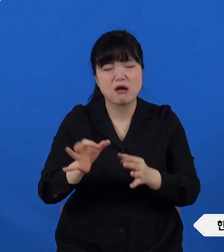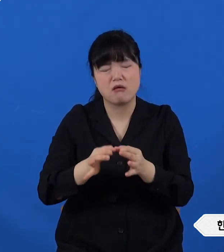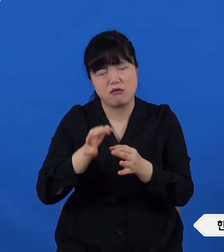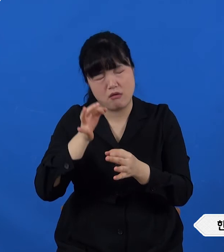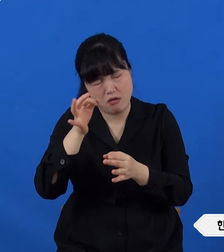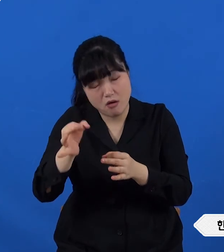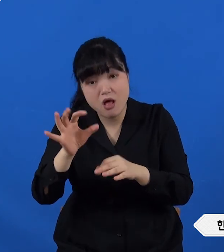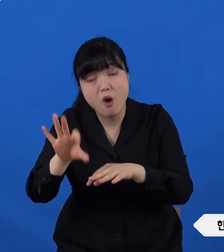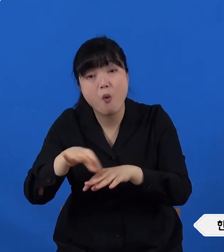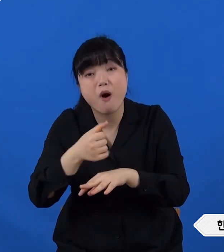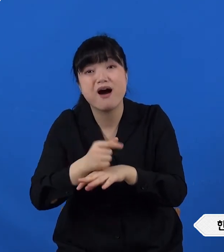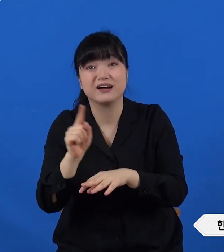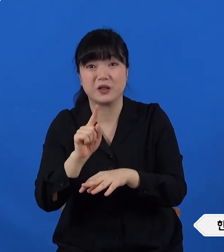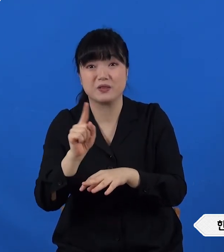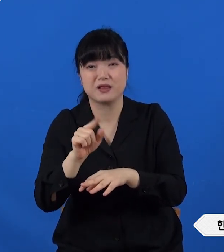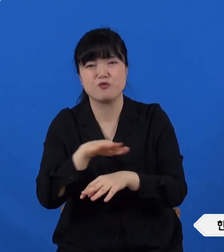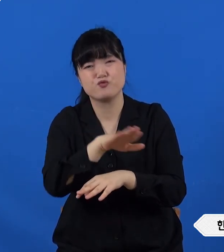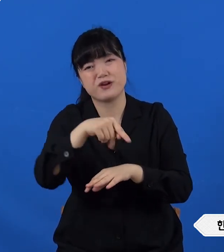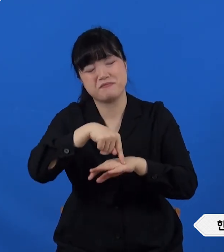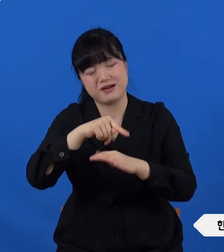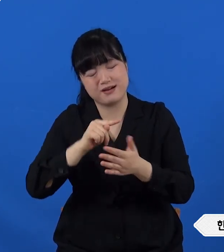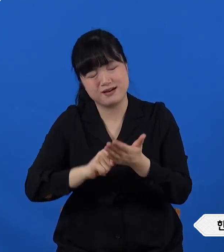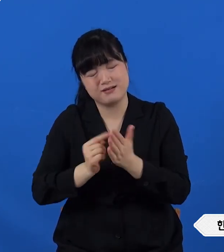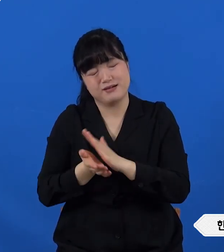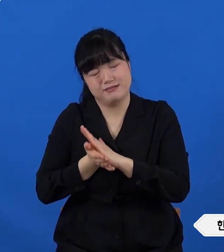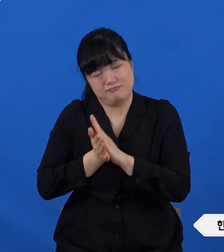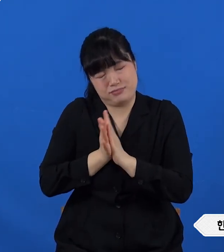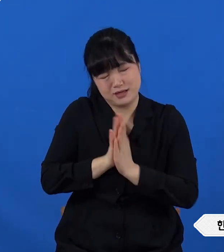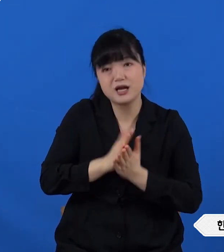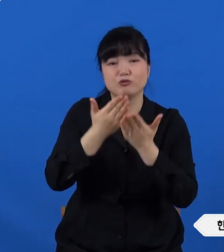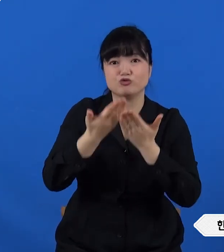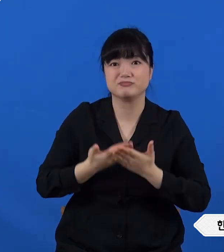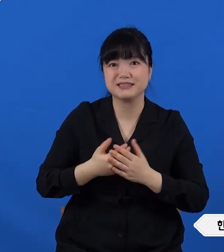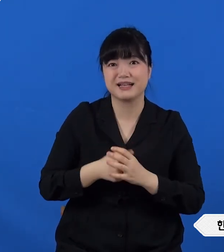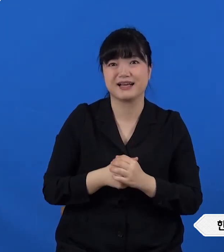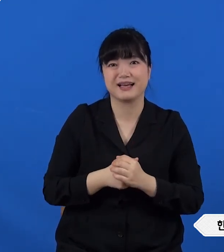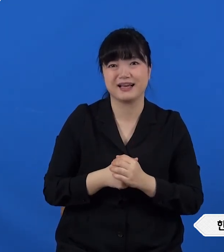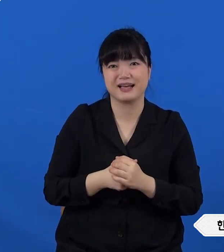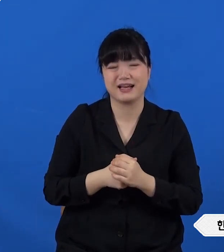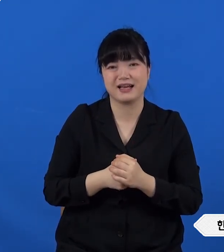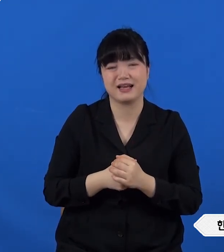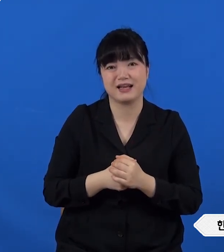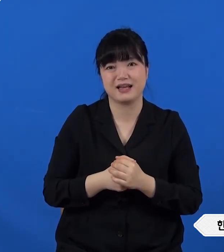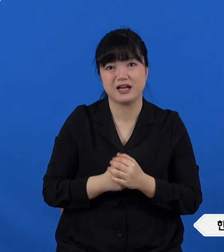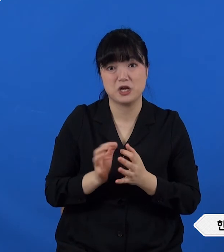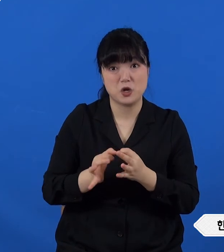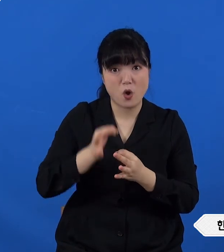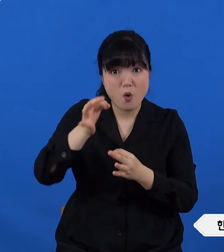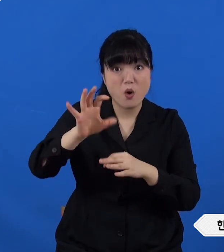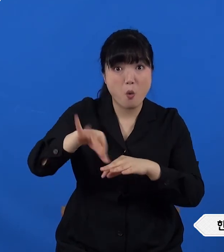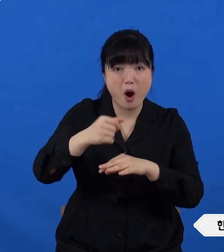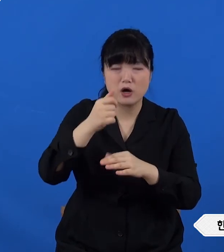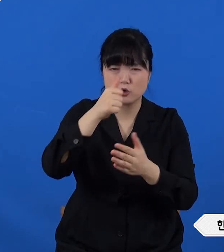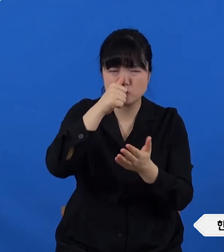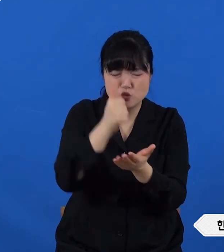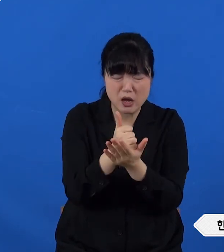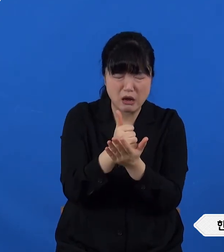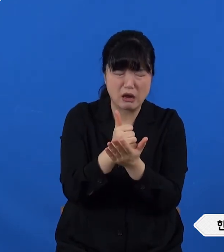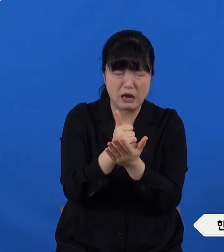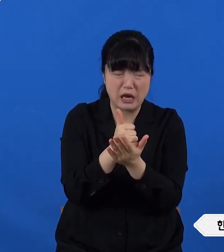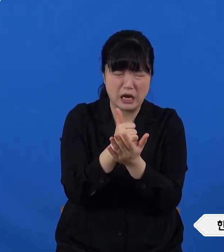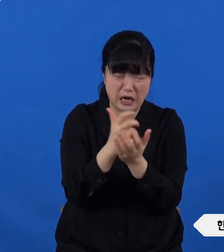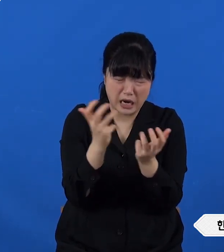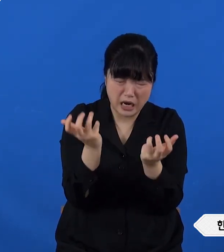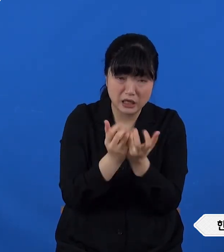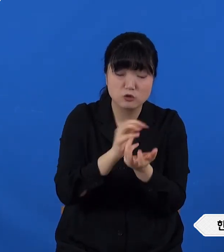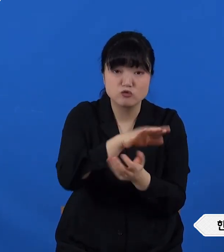영원한 왕은 우리의 마음을 변화시킵니다. 영원한 왕은 죄에 찌든 우리의